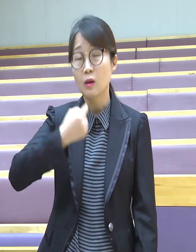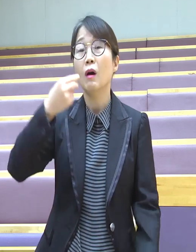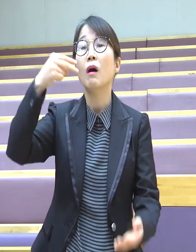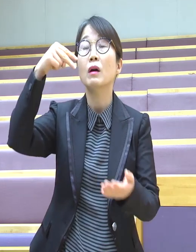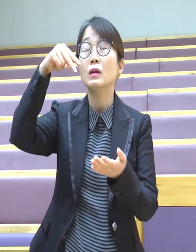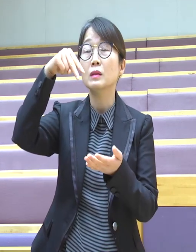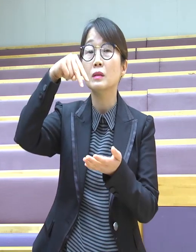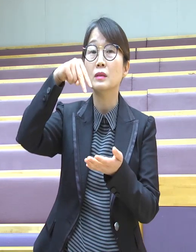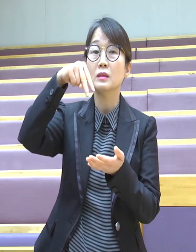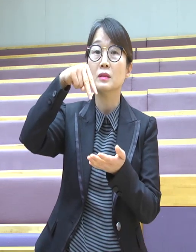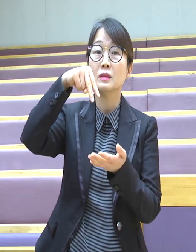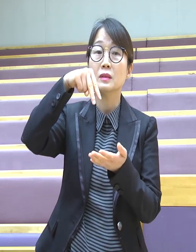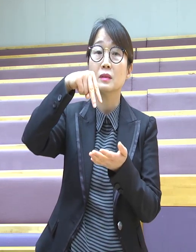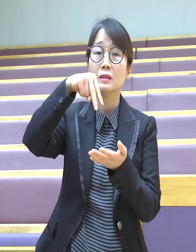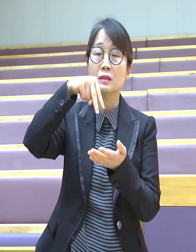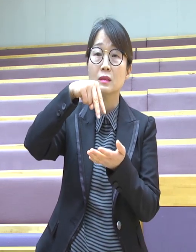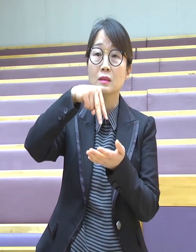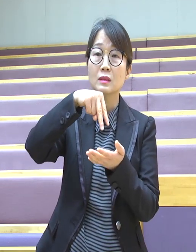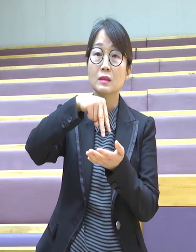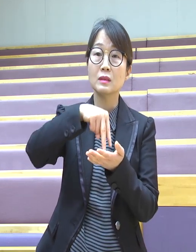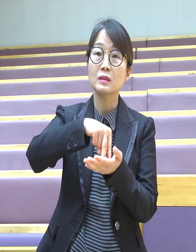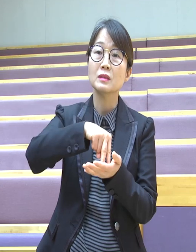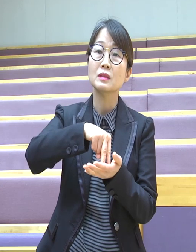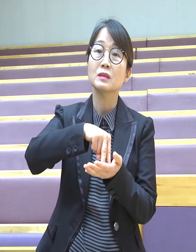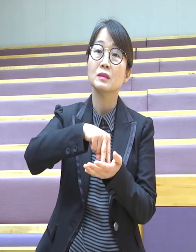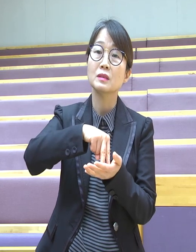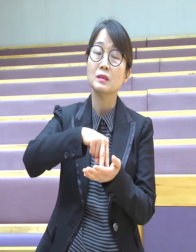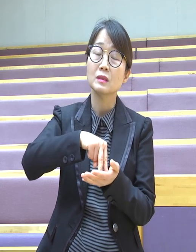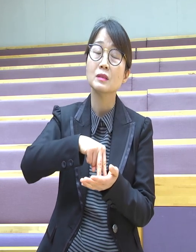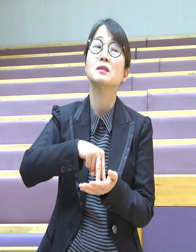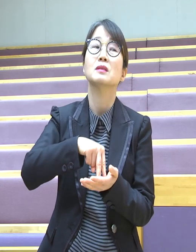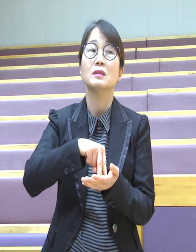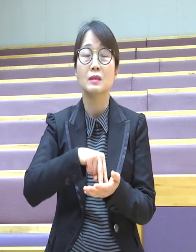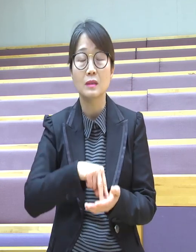나 홀로 서 있는